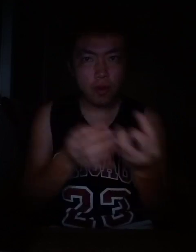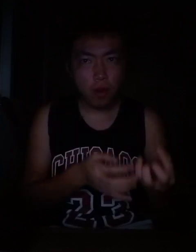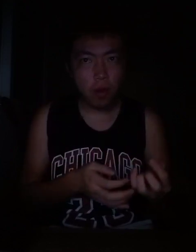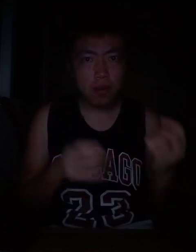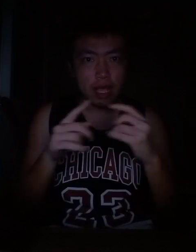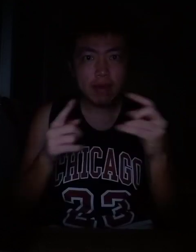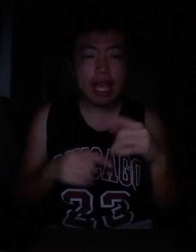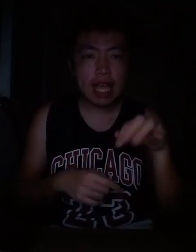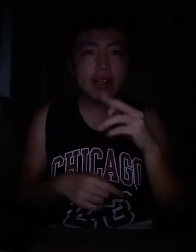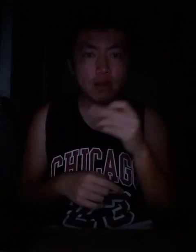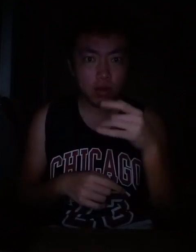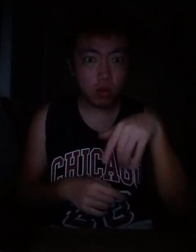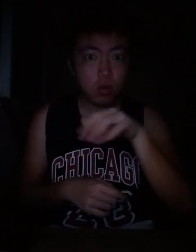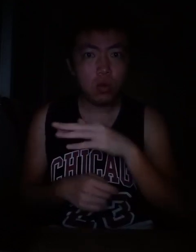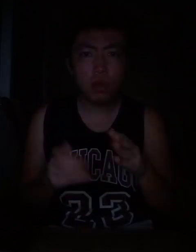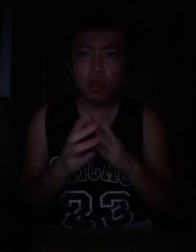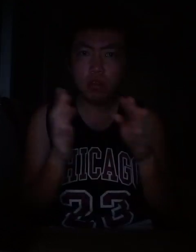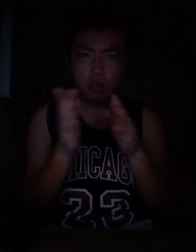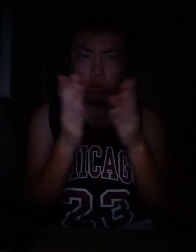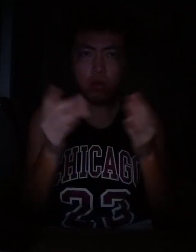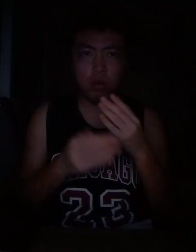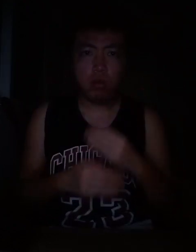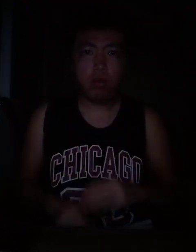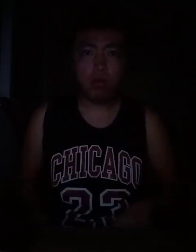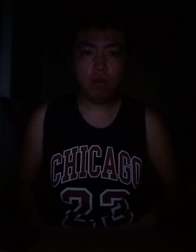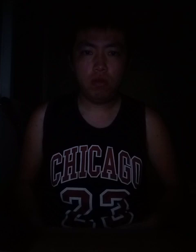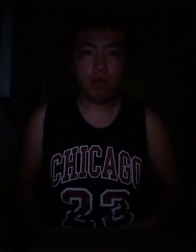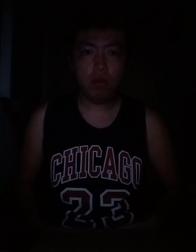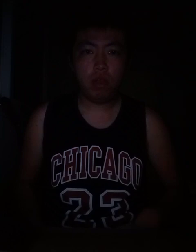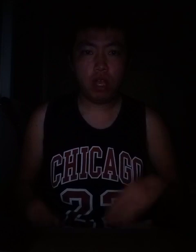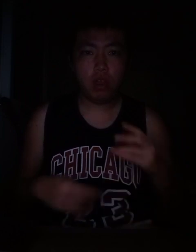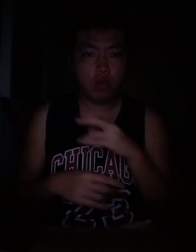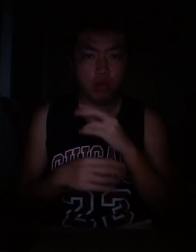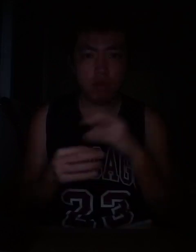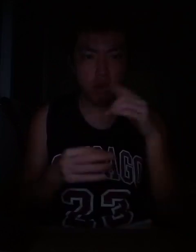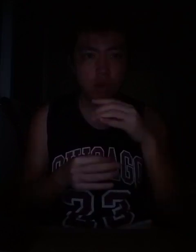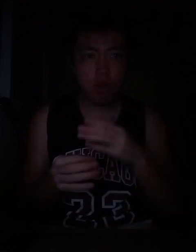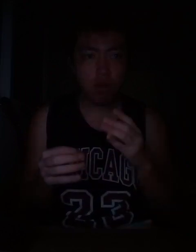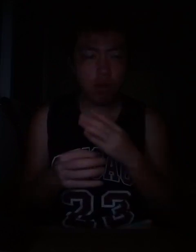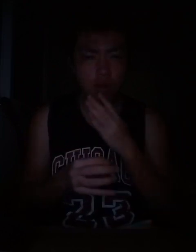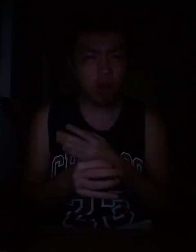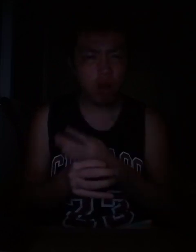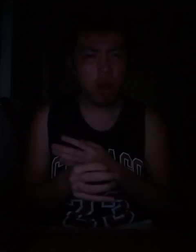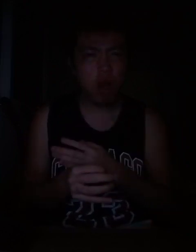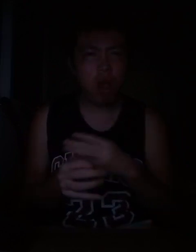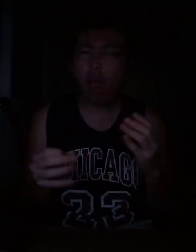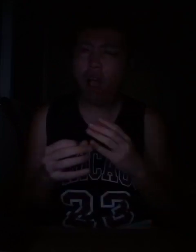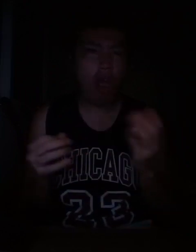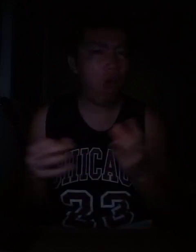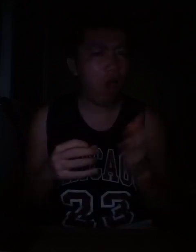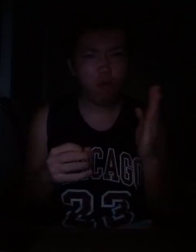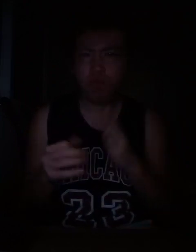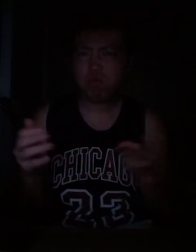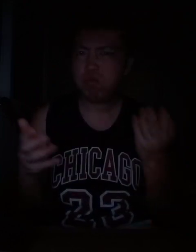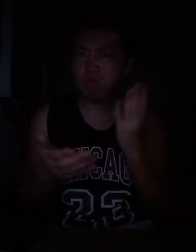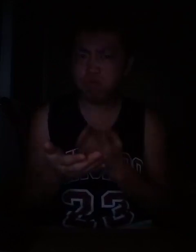예비 타당성 조사 면제를 요청했습니다. 이듬해 1월 예타가 면제됐지만 아직 착공도 못했습니다.